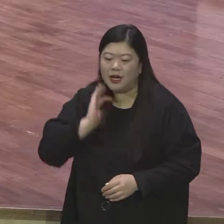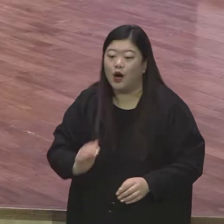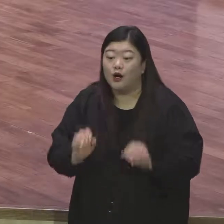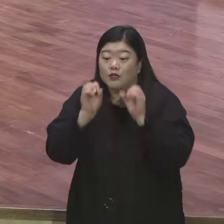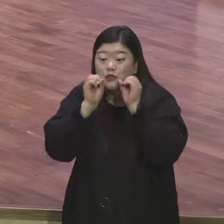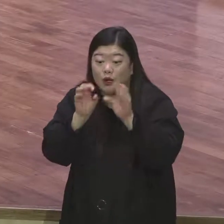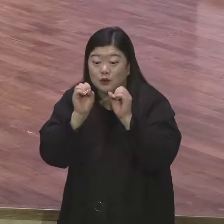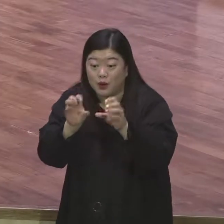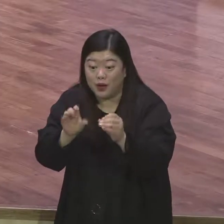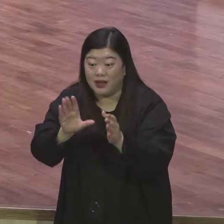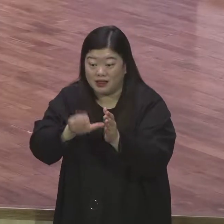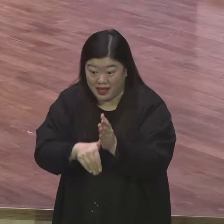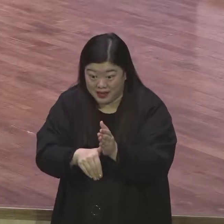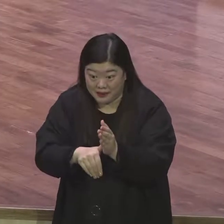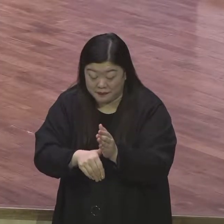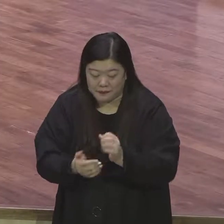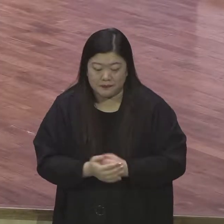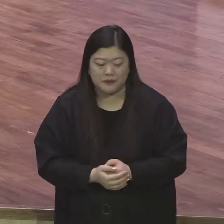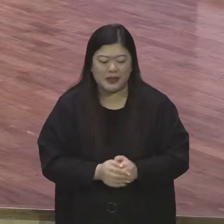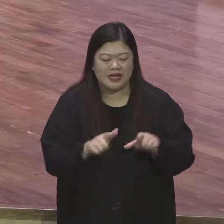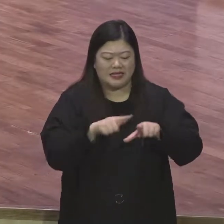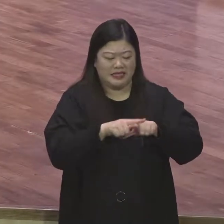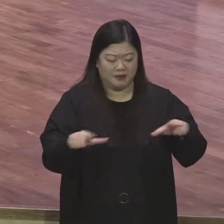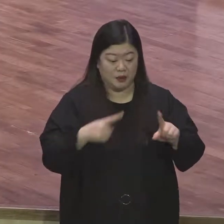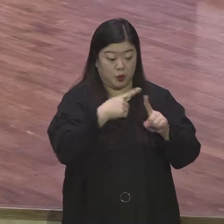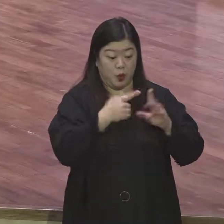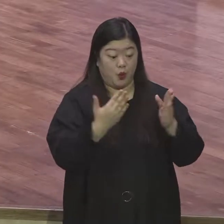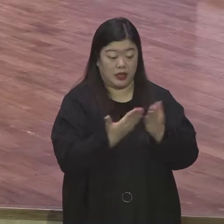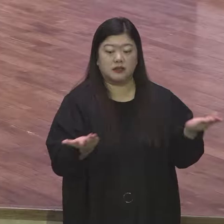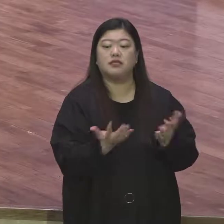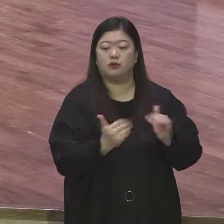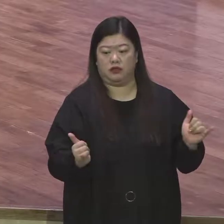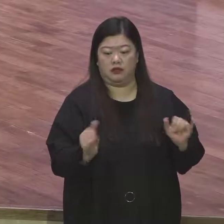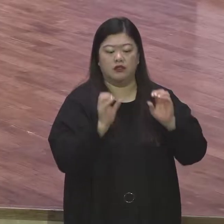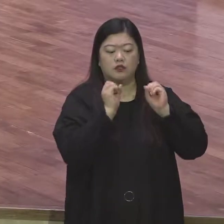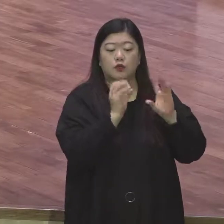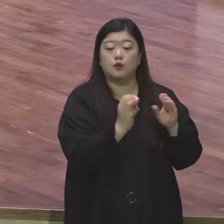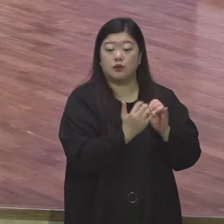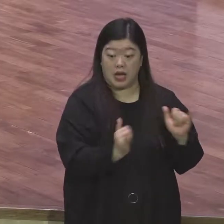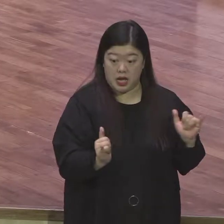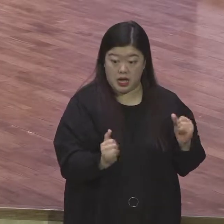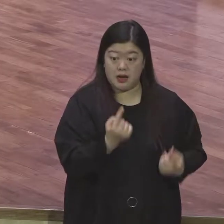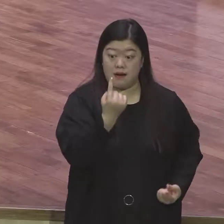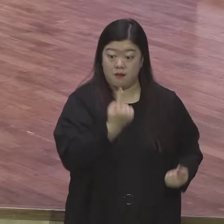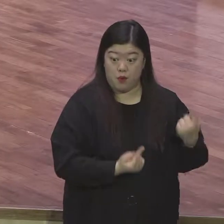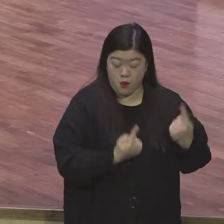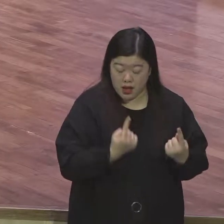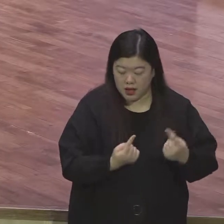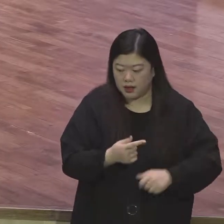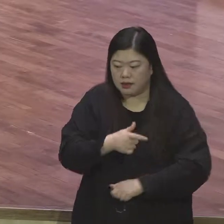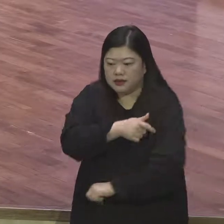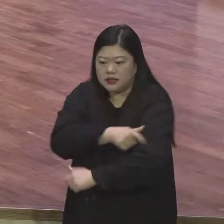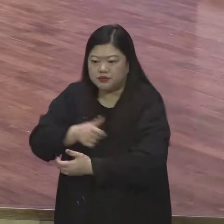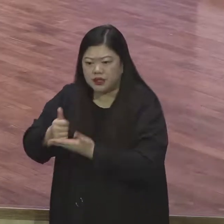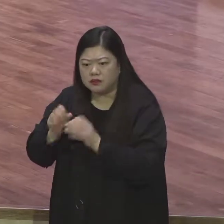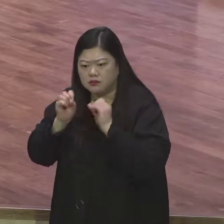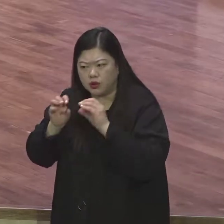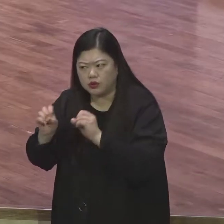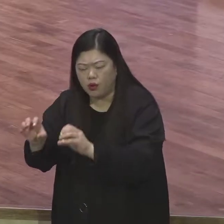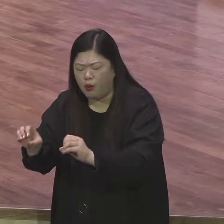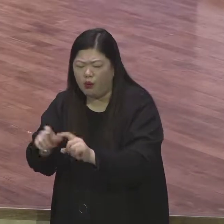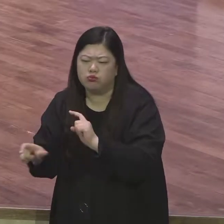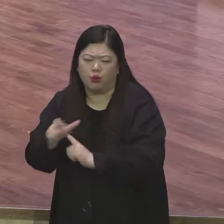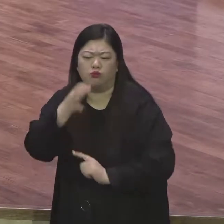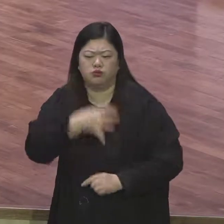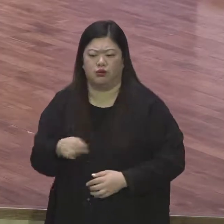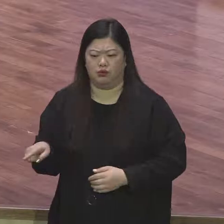사역보다도 평신도 사역이 훨씬 활성화가 될 수 있다. 그래서 알류를 하는 알류가